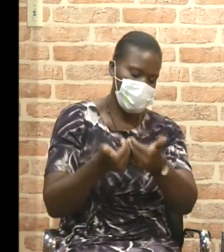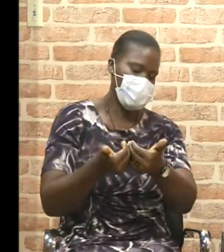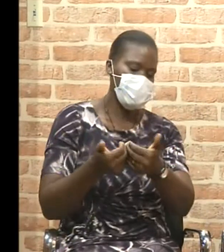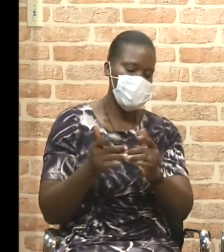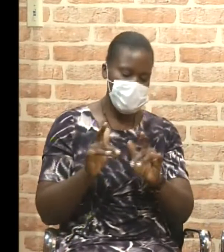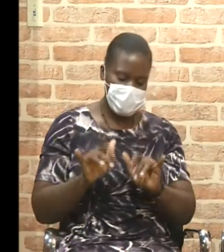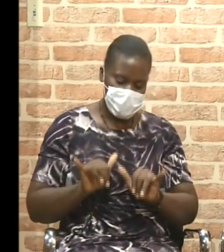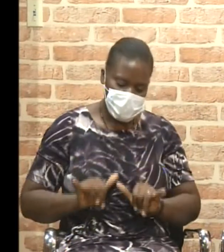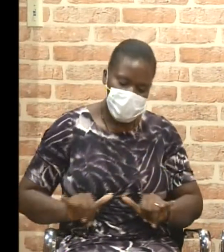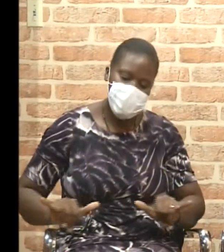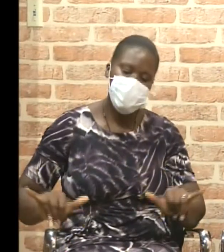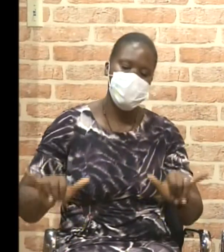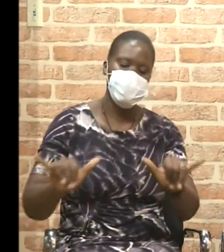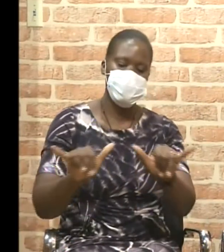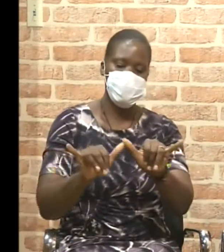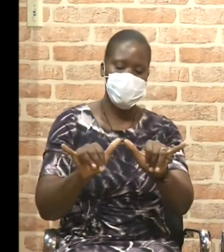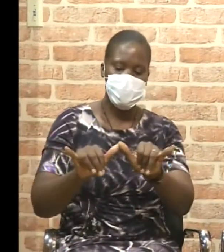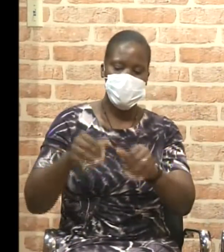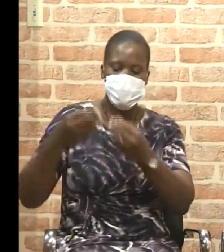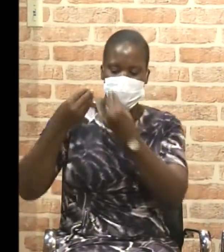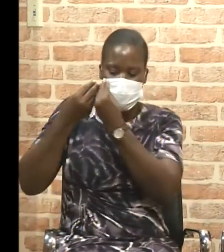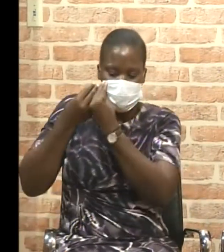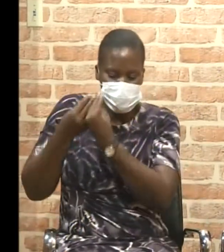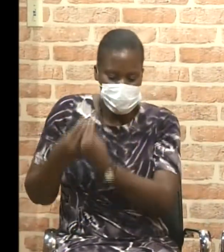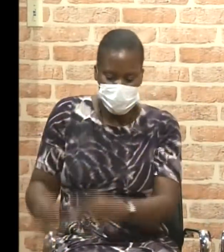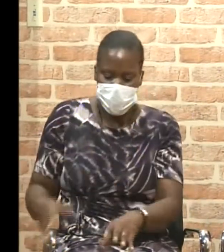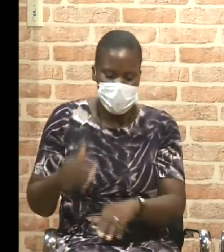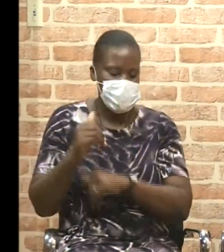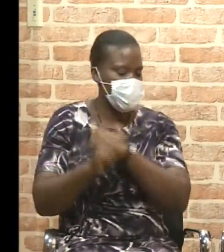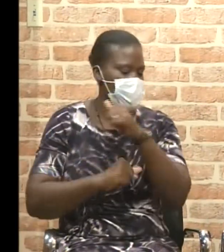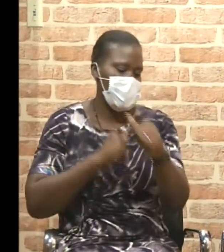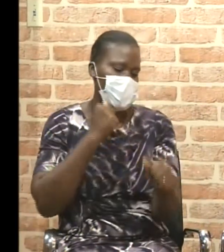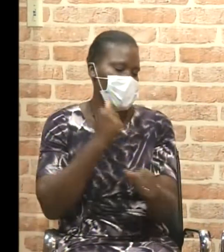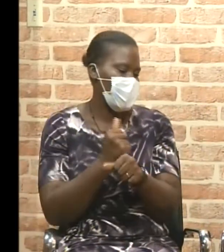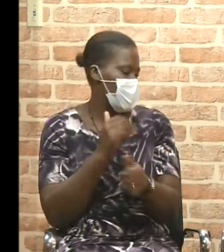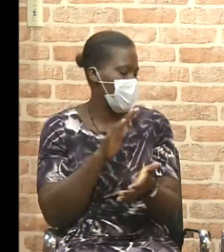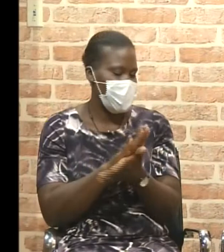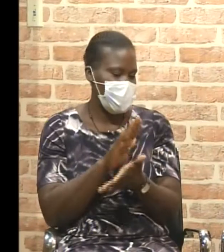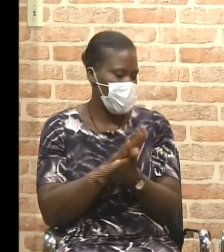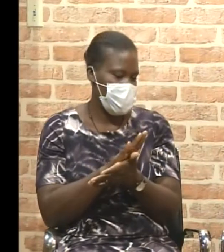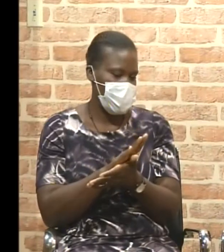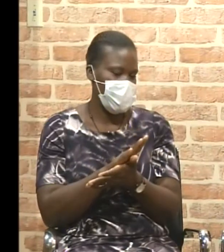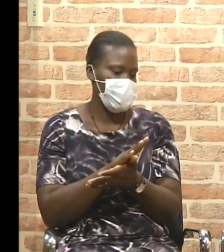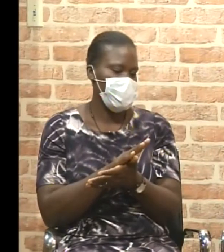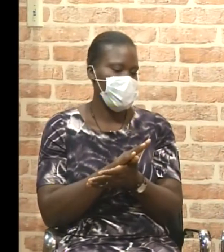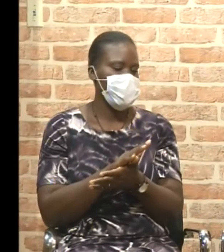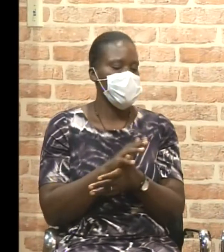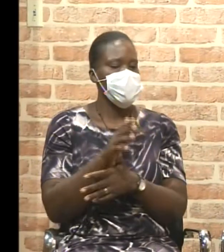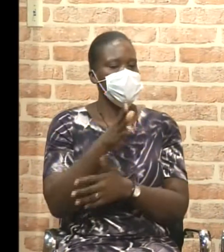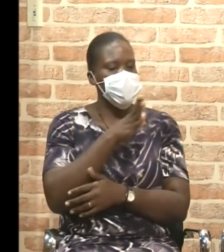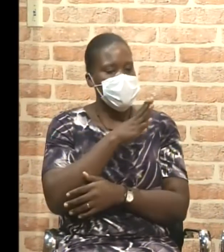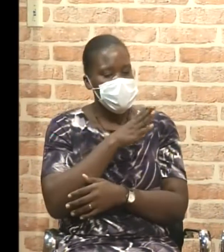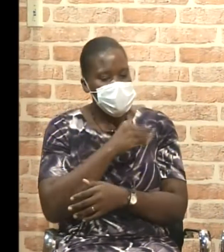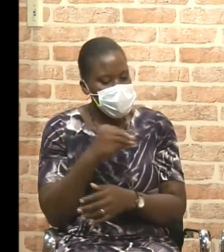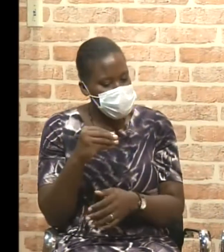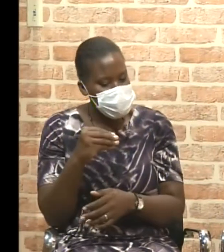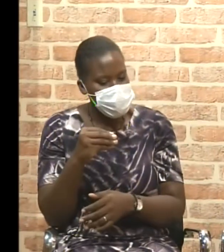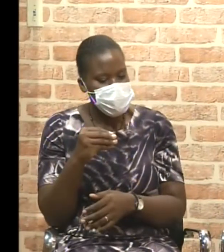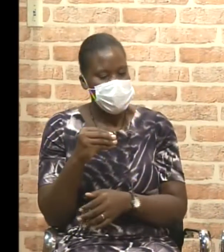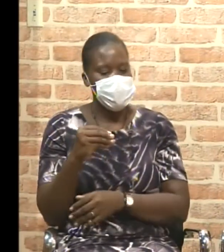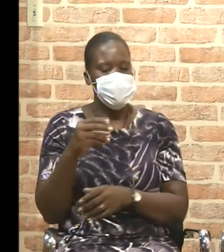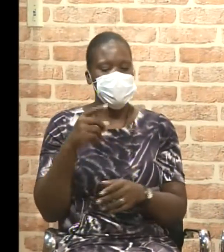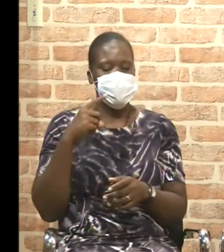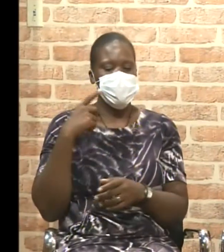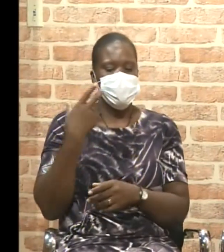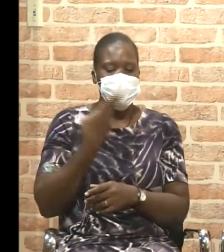permettre que l'autre timoun ne pas perdre l'année, pour arriver vraiment impacter les timoun qui est handicapé. Et déjà, nous t'ai